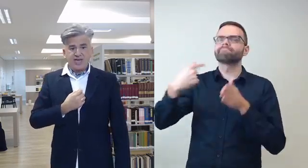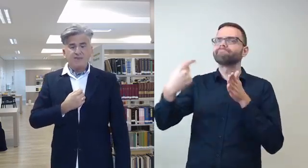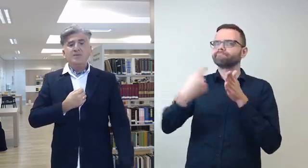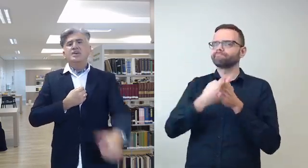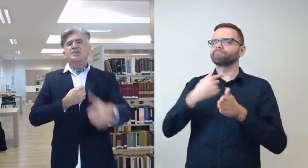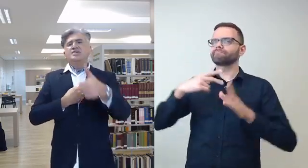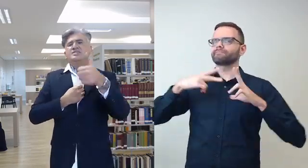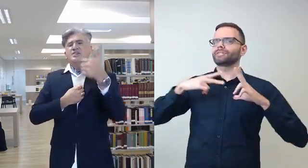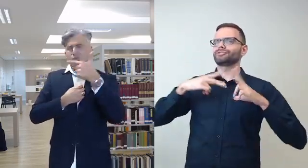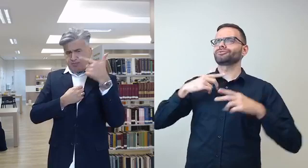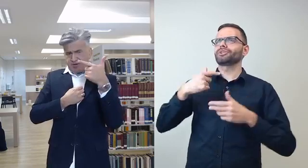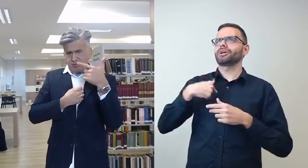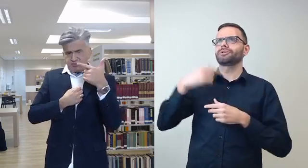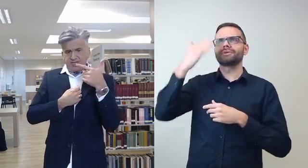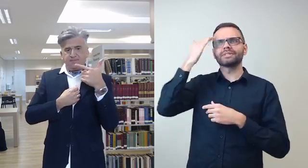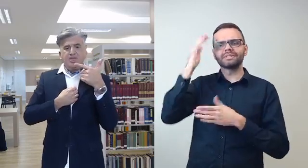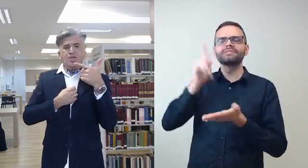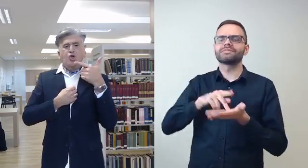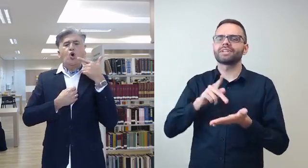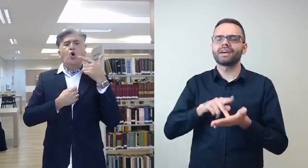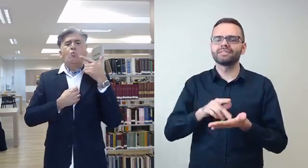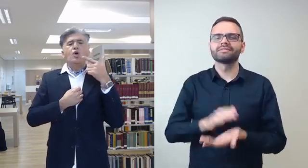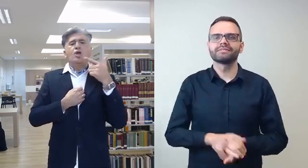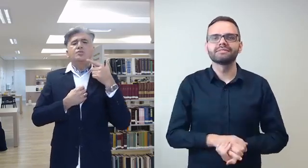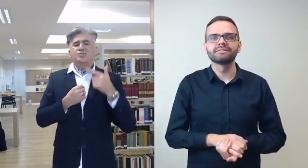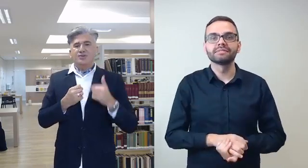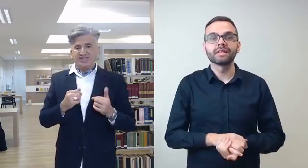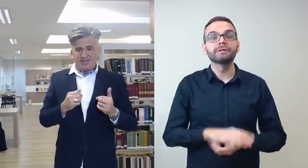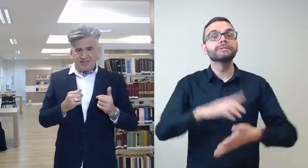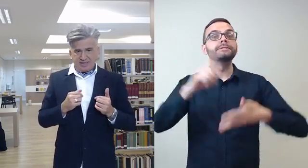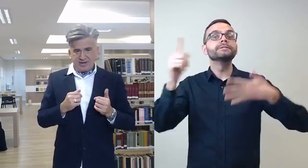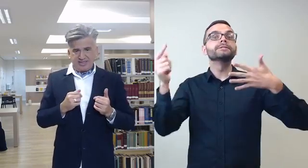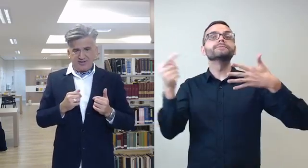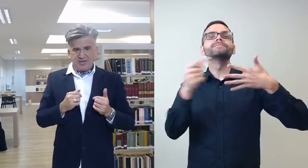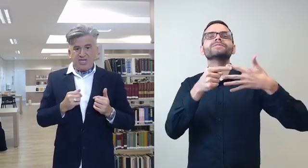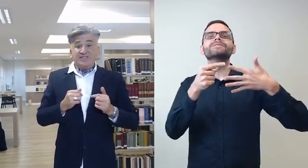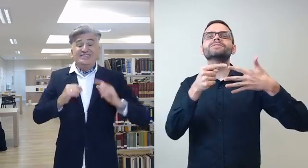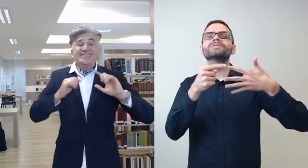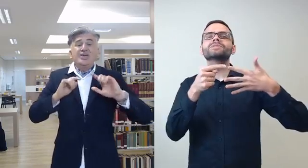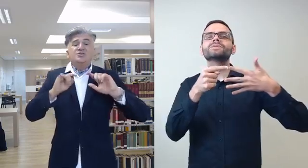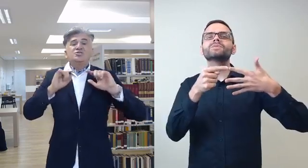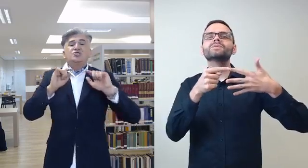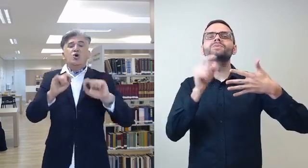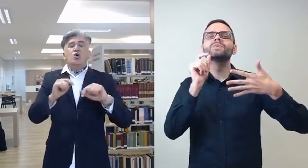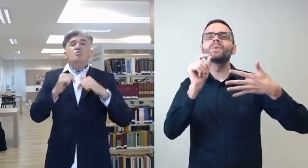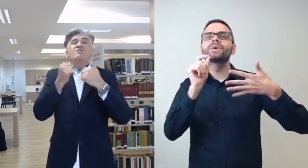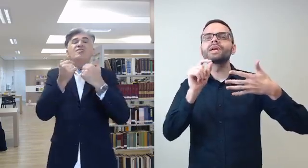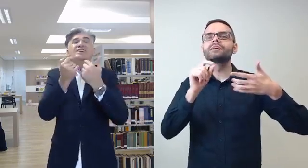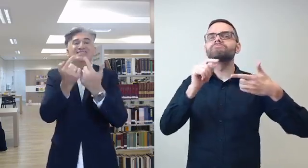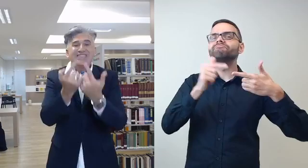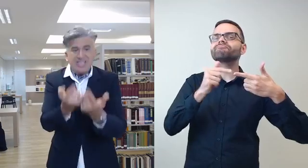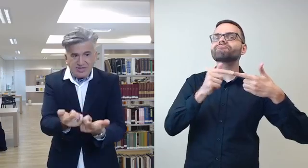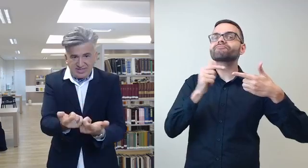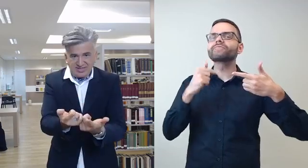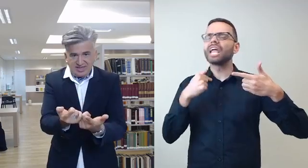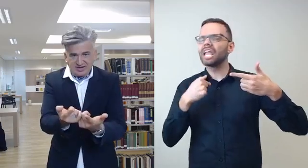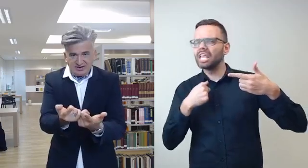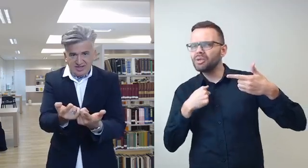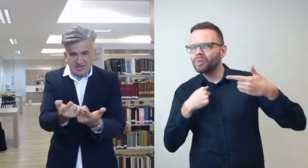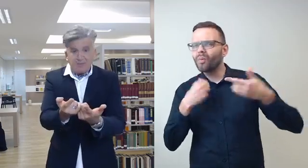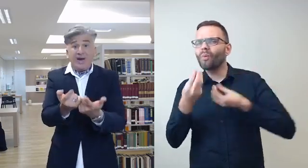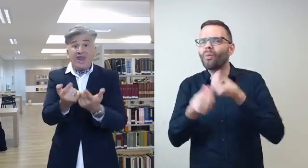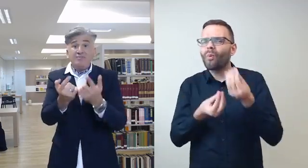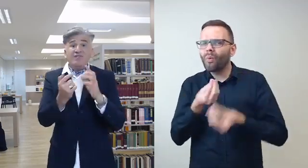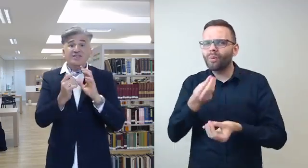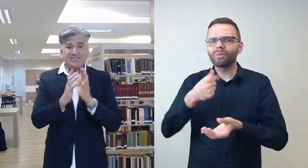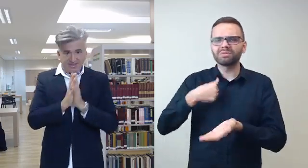honestos, tá? Segunda pergunta. Como eu estou interpretando? Se eu estou me fazendo entender.